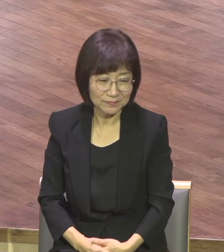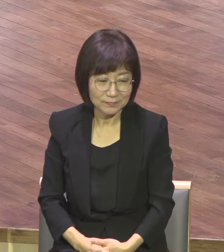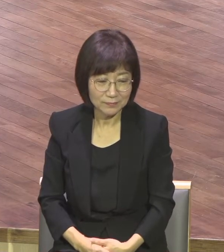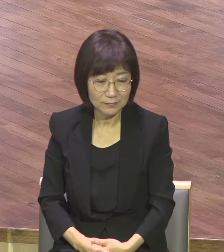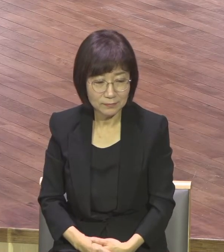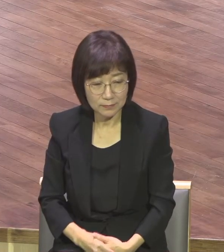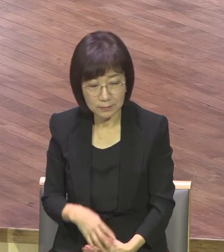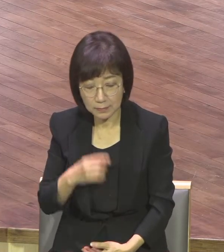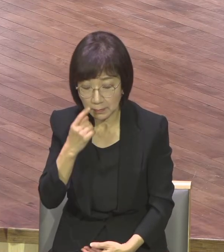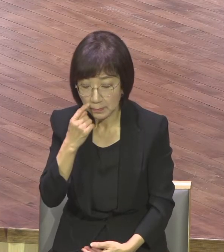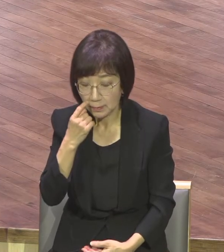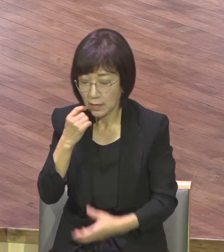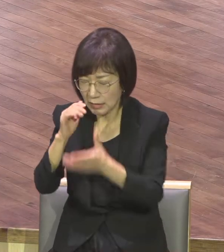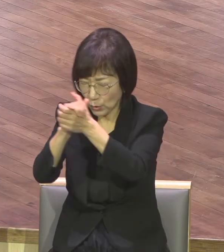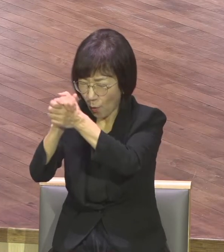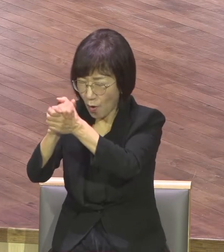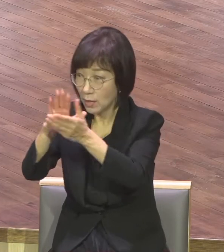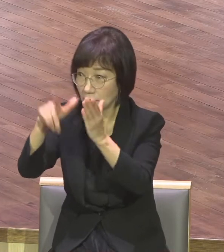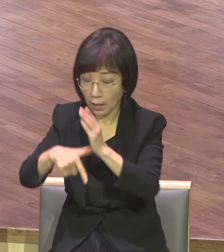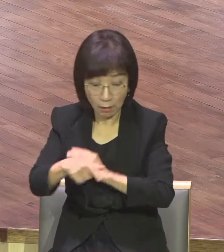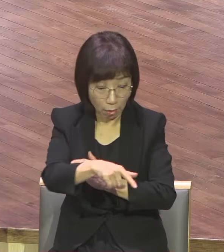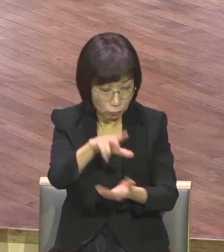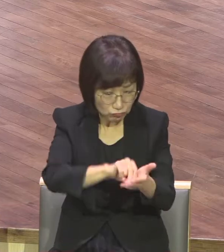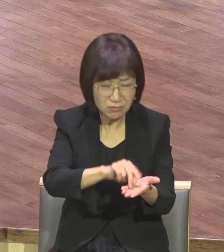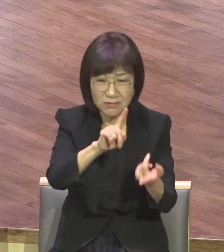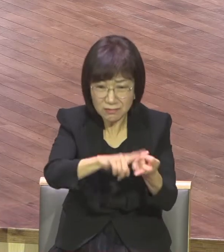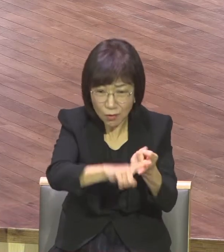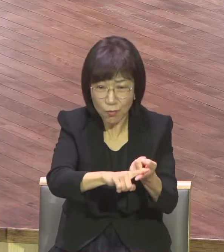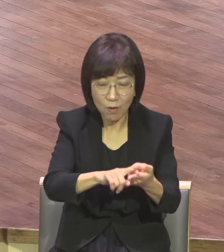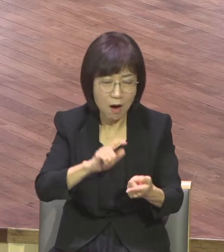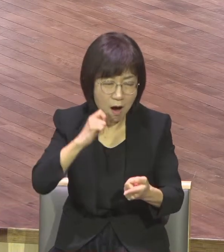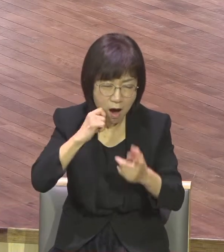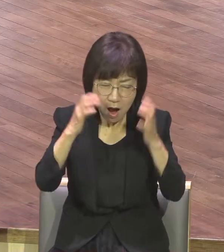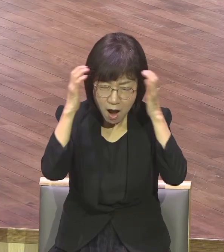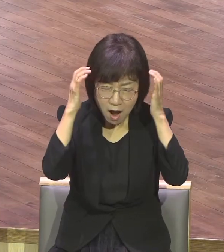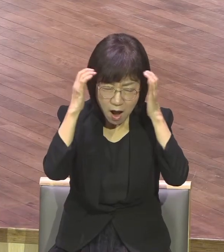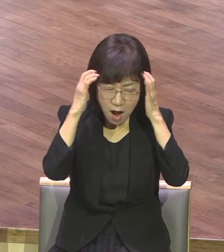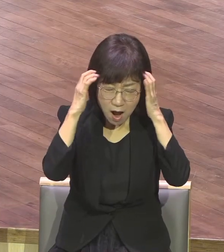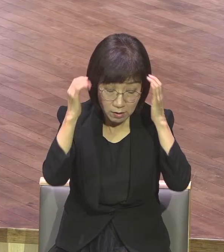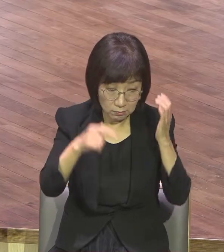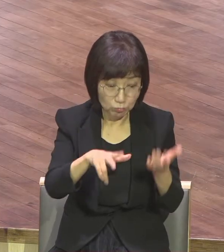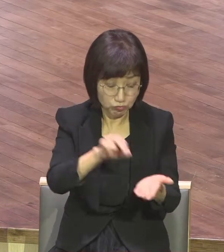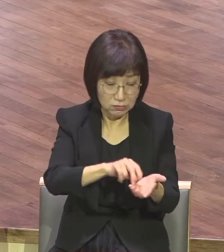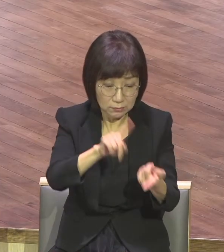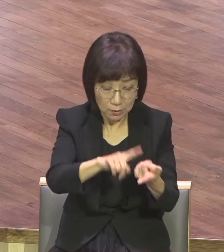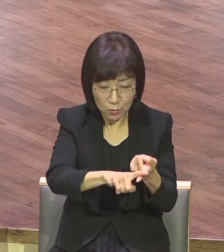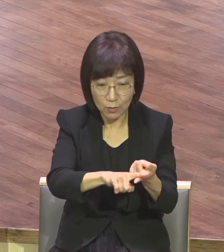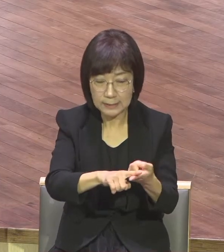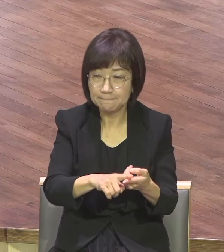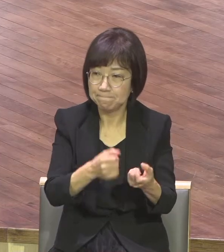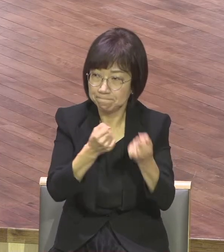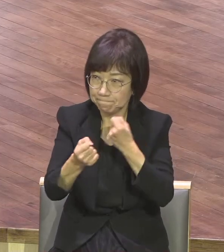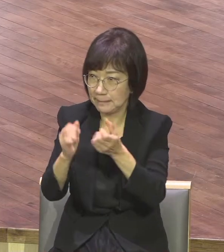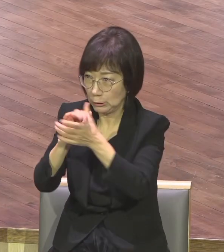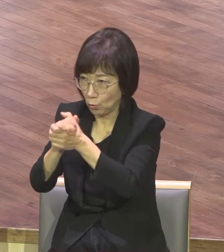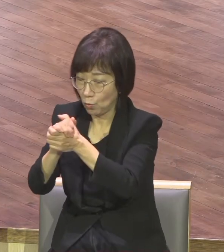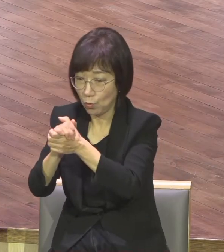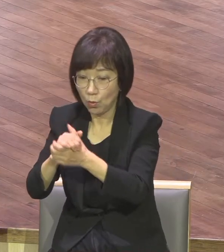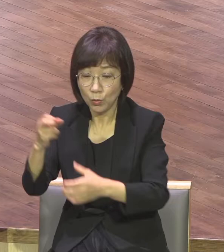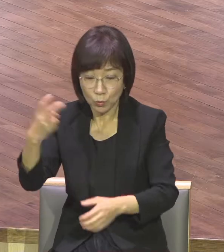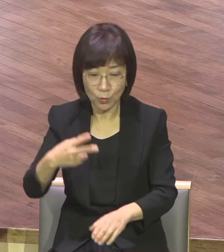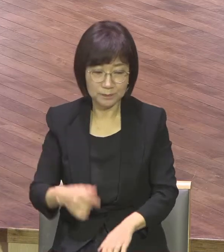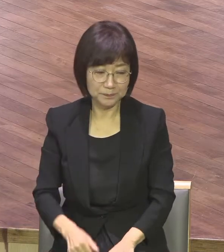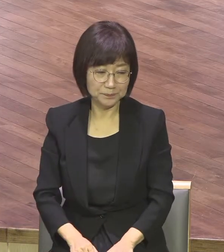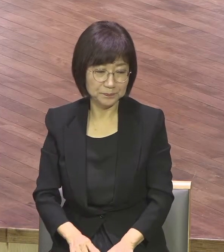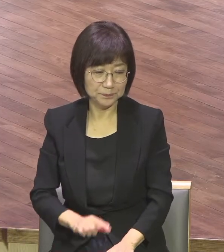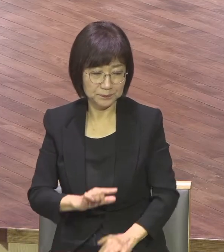기도했는데 환란이 없어진 게 아니란 말이에요. 지금 현재로 지금 얼음 당하고 있으면서도 기도하고 있답니다. 여기 요나가 말이에요. 하나님